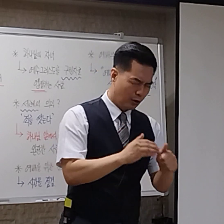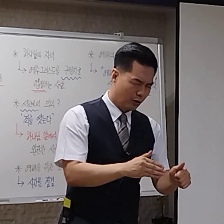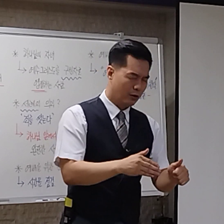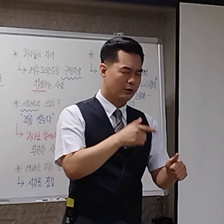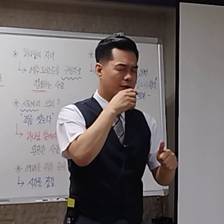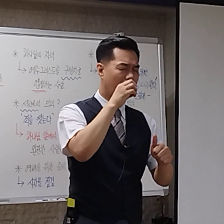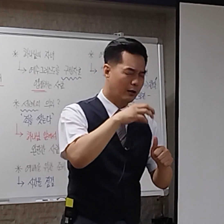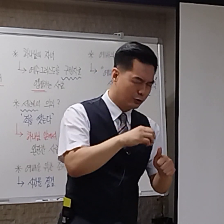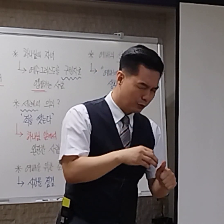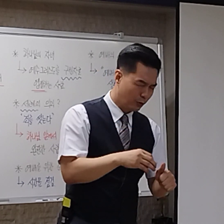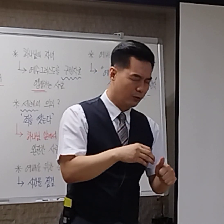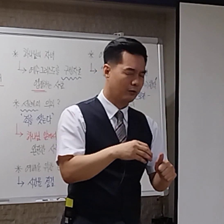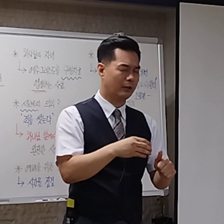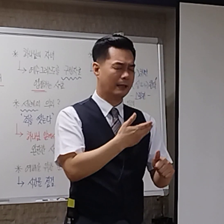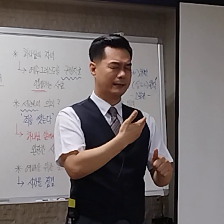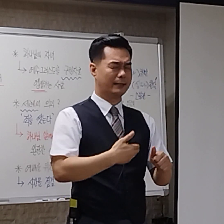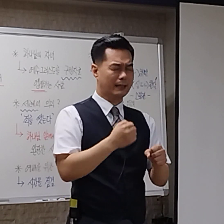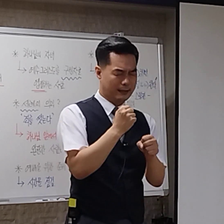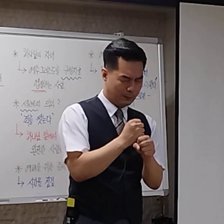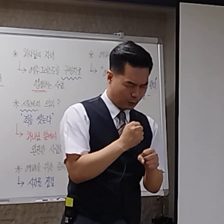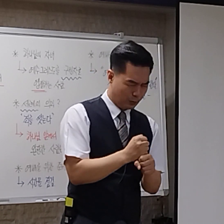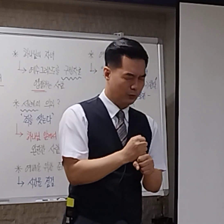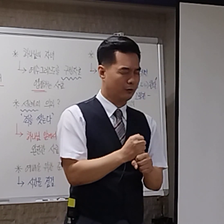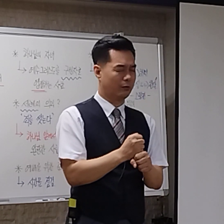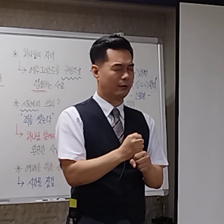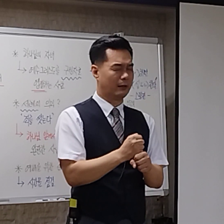가서 세례를 주고 제자를 삼고